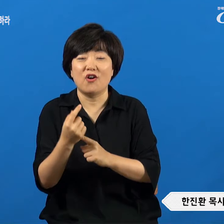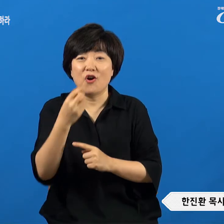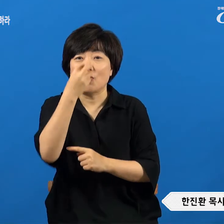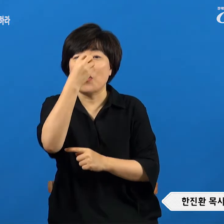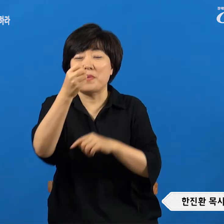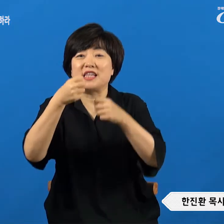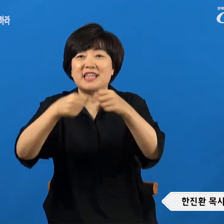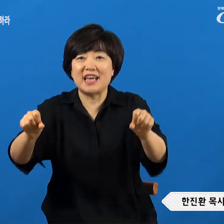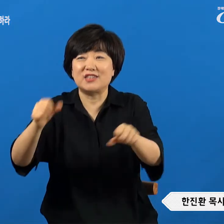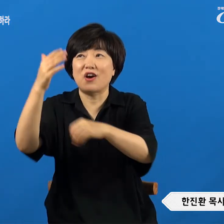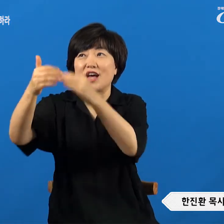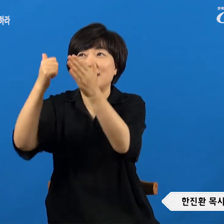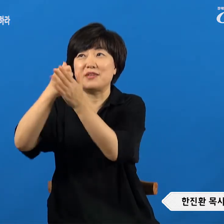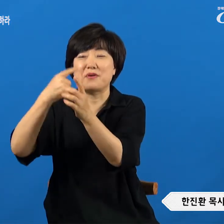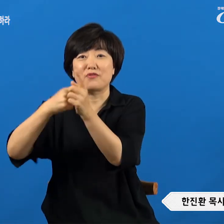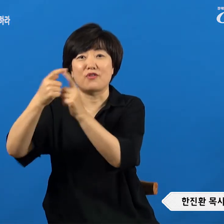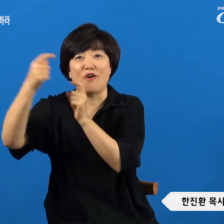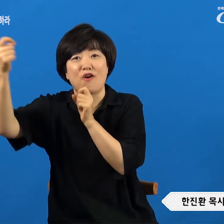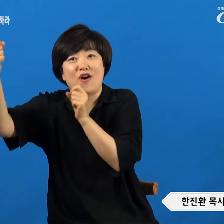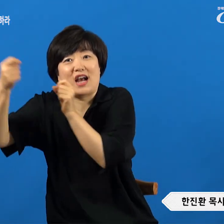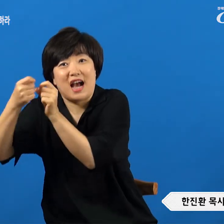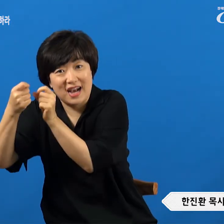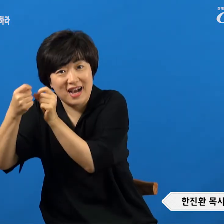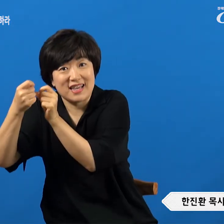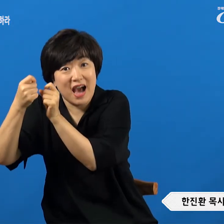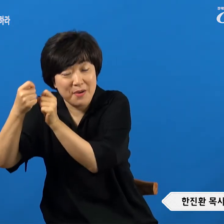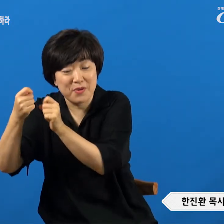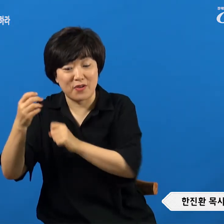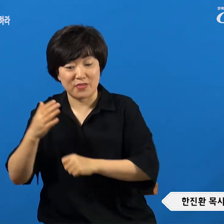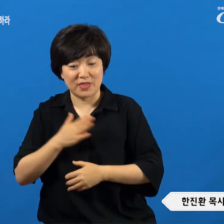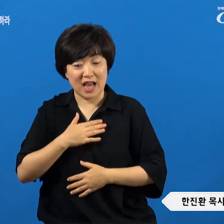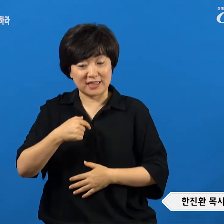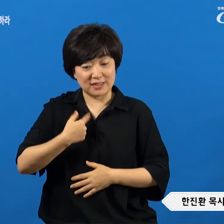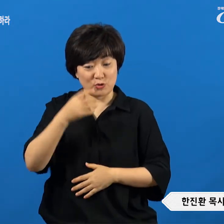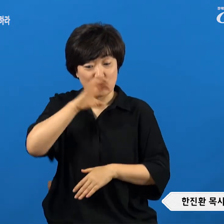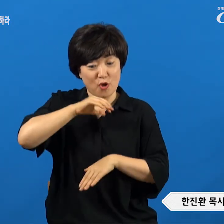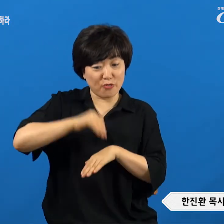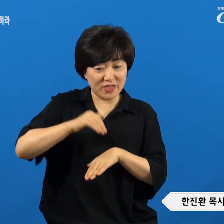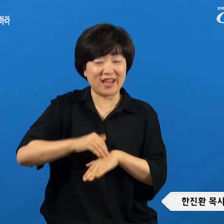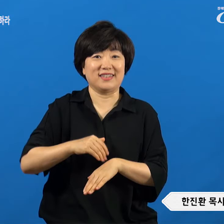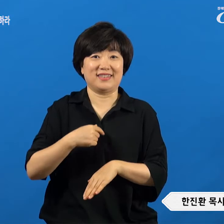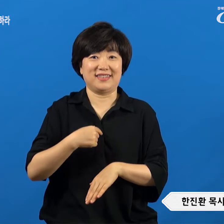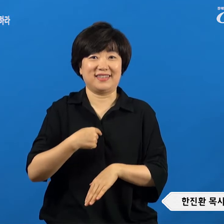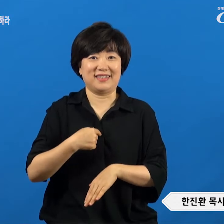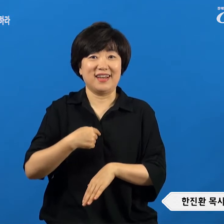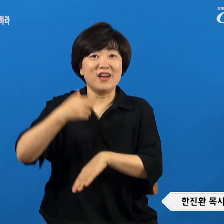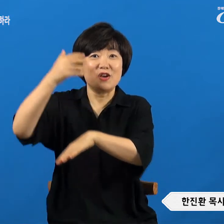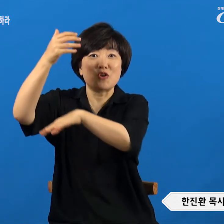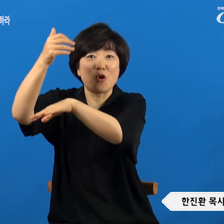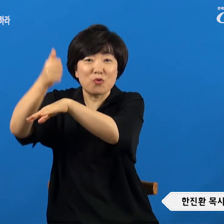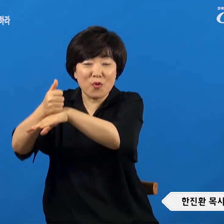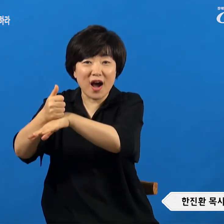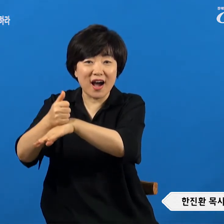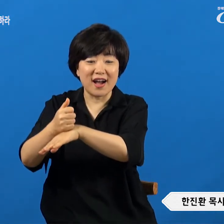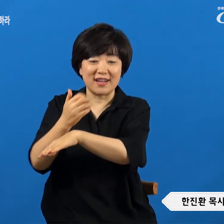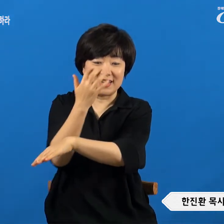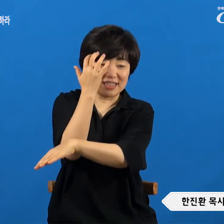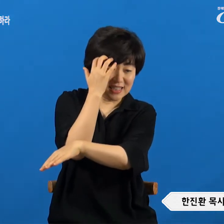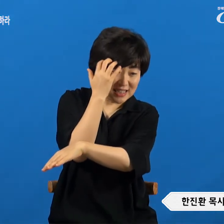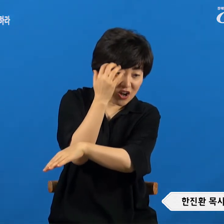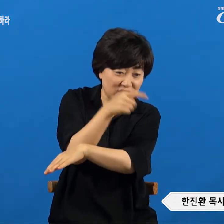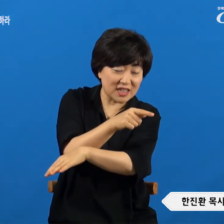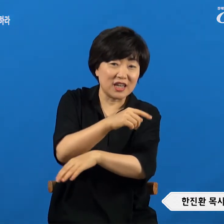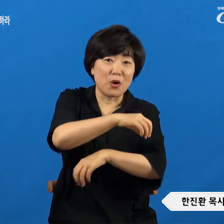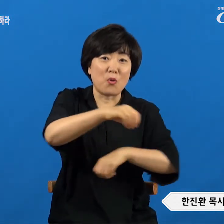가까이 나아가게 되면 내가 스스로 연단을 받은 것입니다. 그래서 결과적으로는 시련이 복이 된 것입니다.